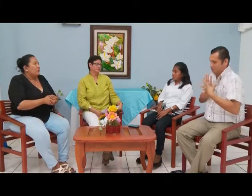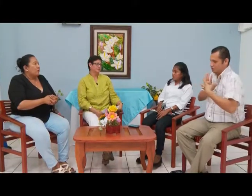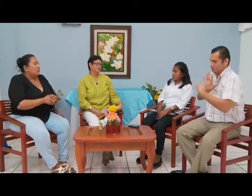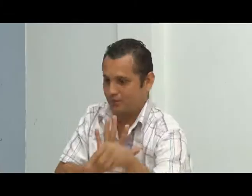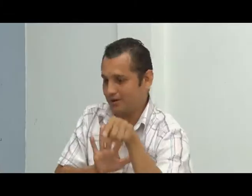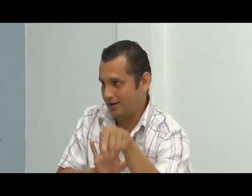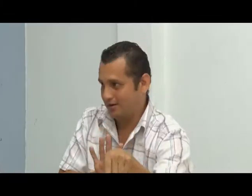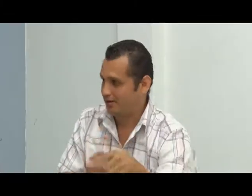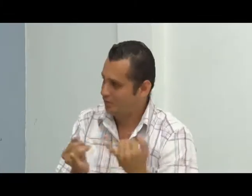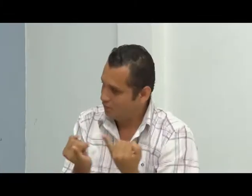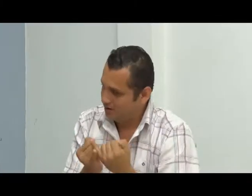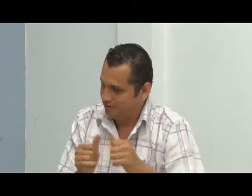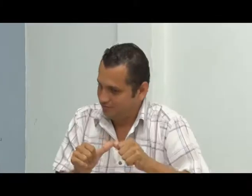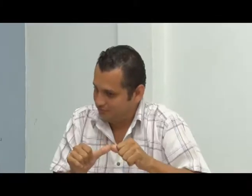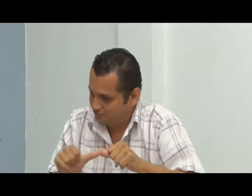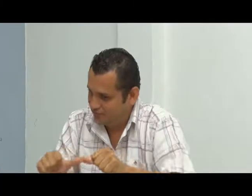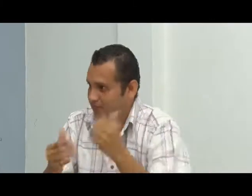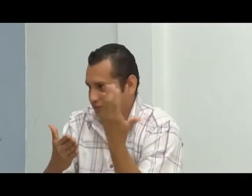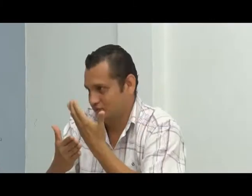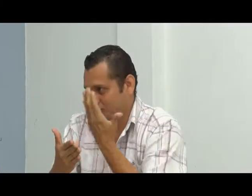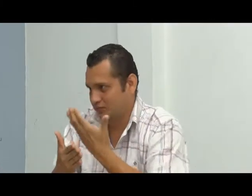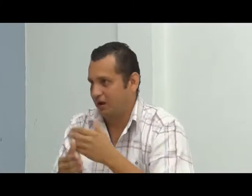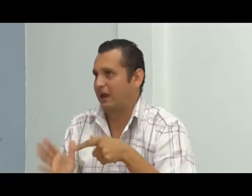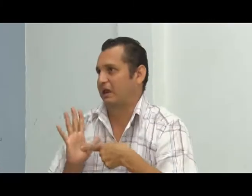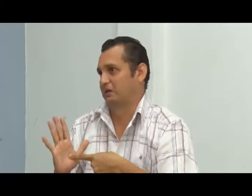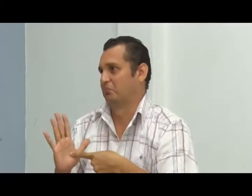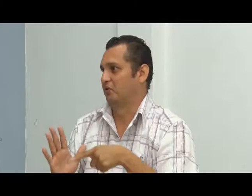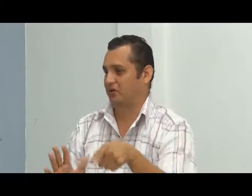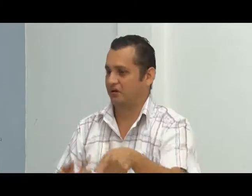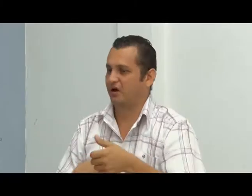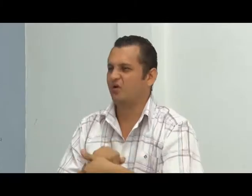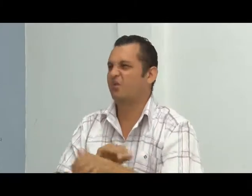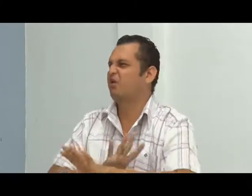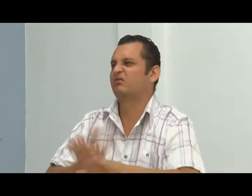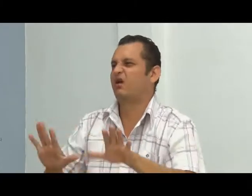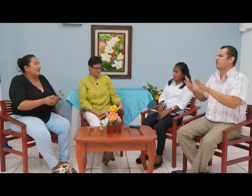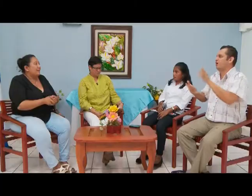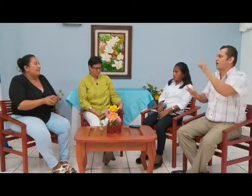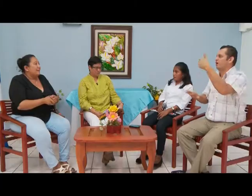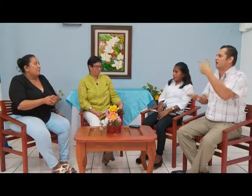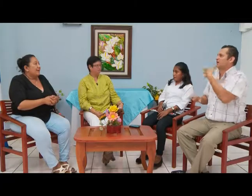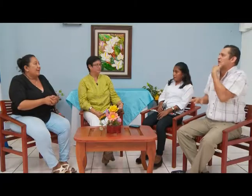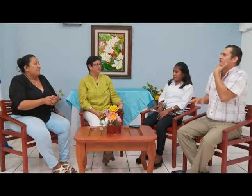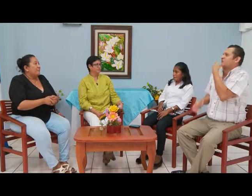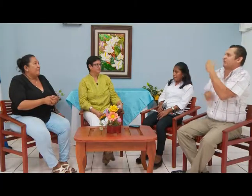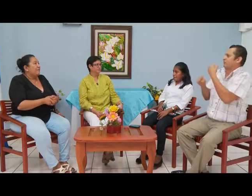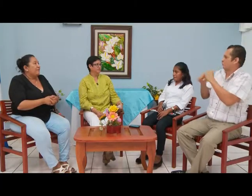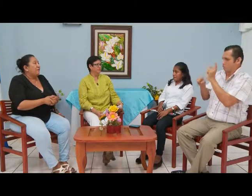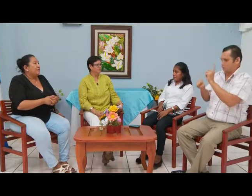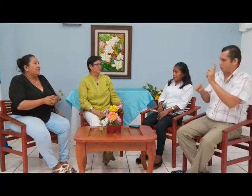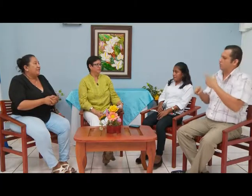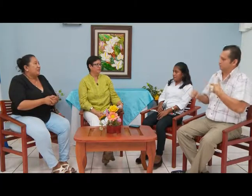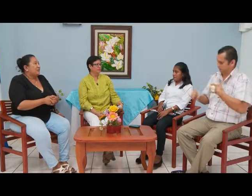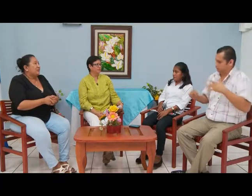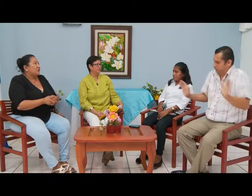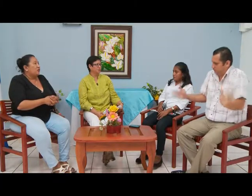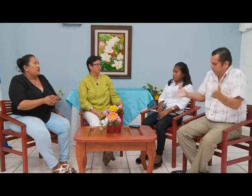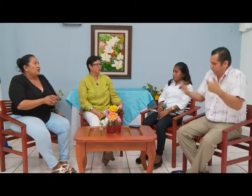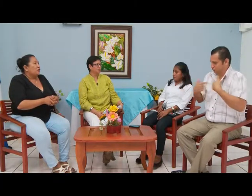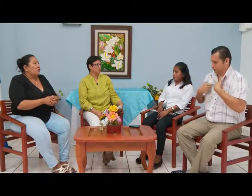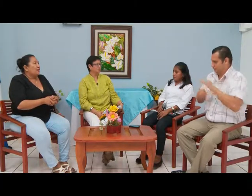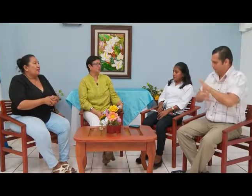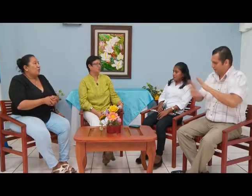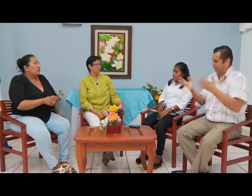alumnos, necesito que ellos copien mi ejemplo, que ellos continúen estudiando. A veces hay problemas, es difícil, dicen los